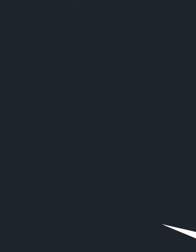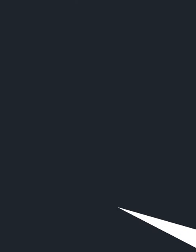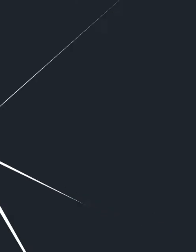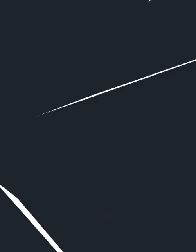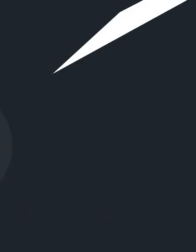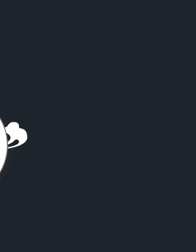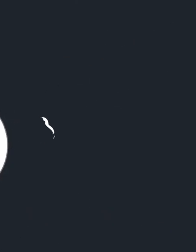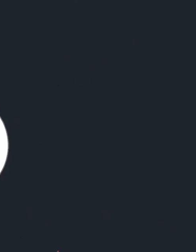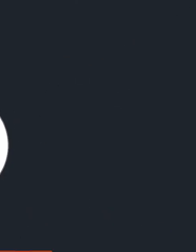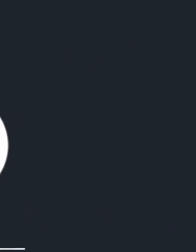हुआ